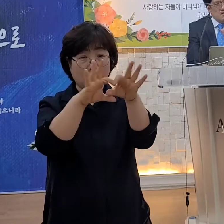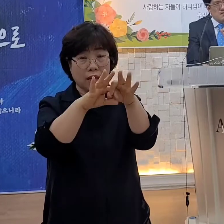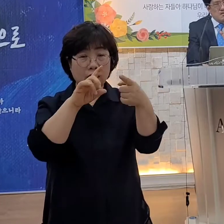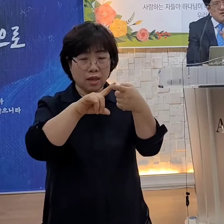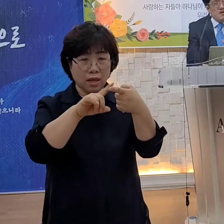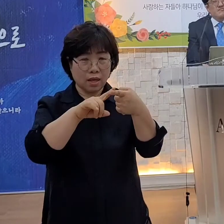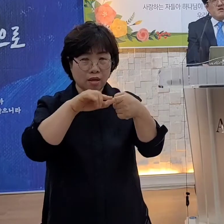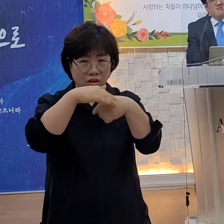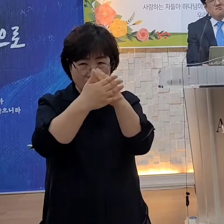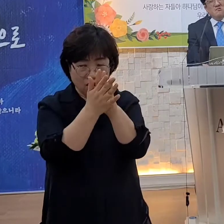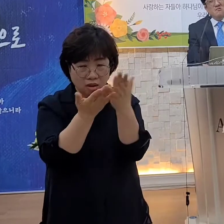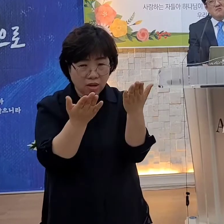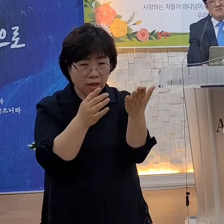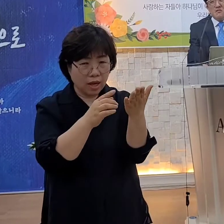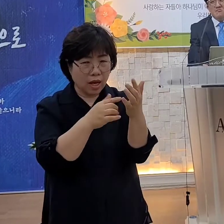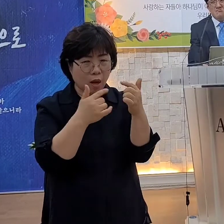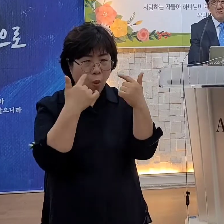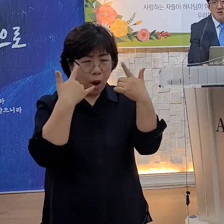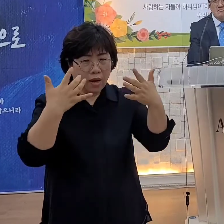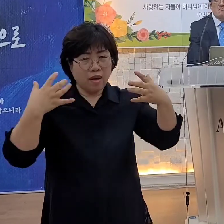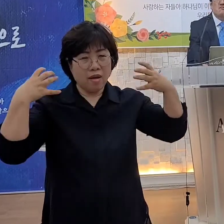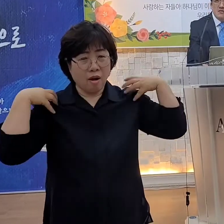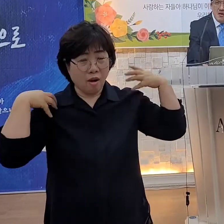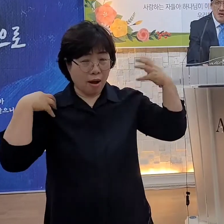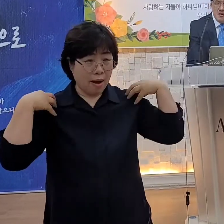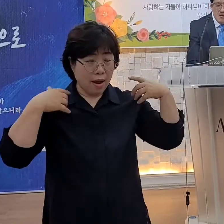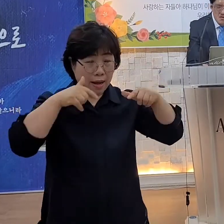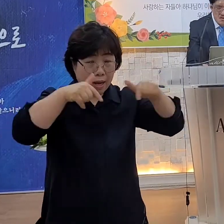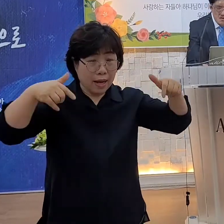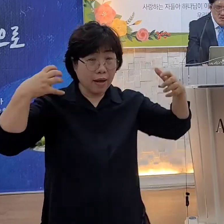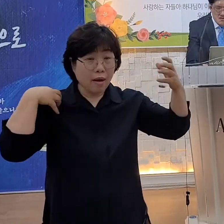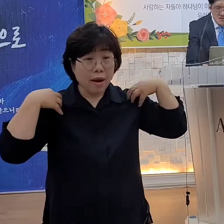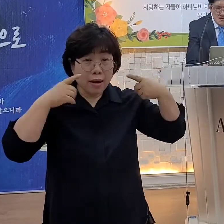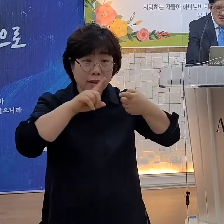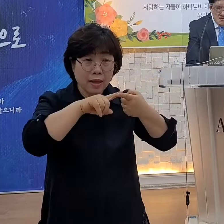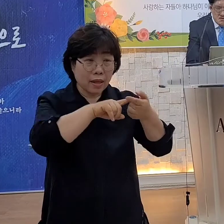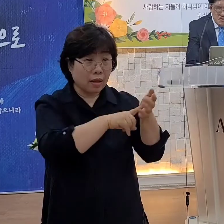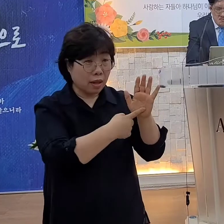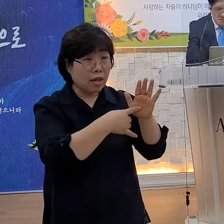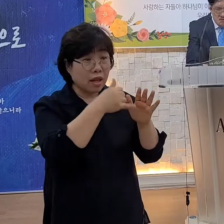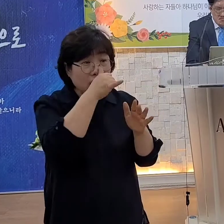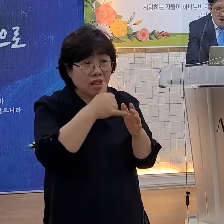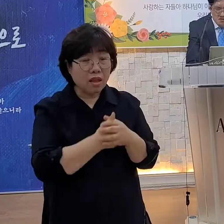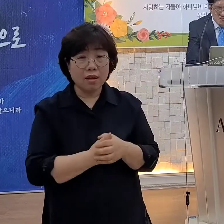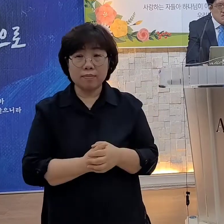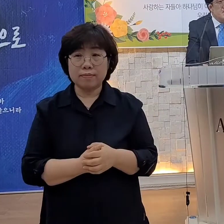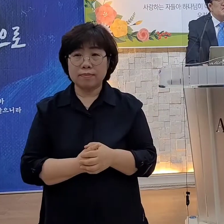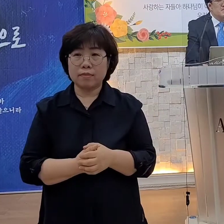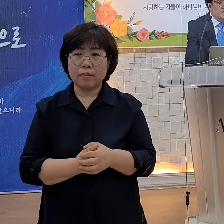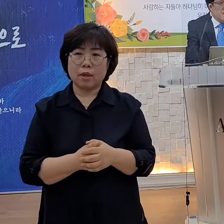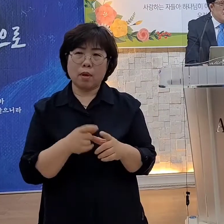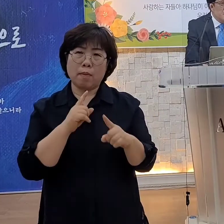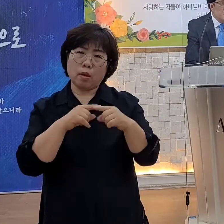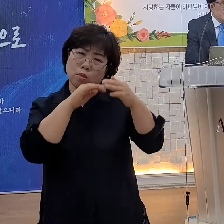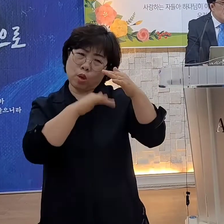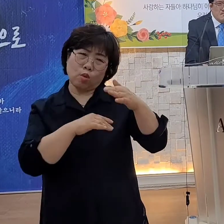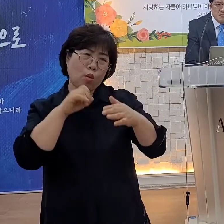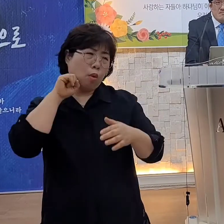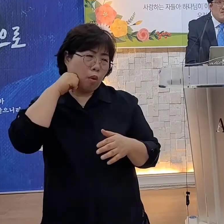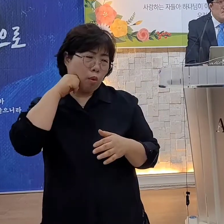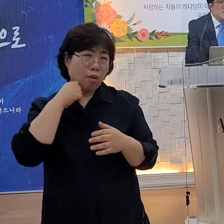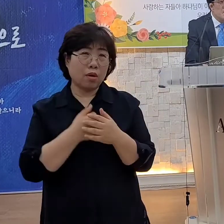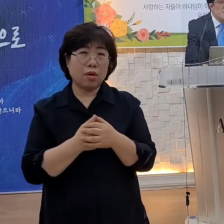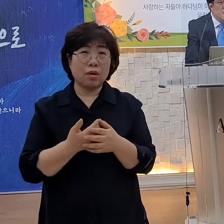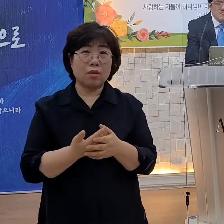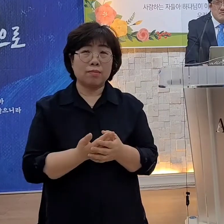정확하게 그 역할을 말하고 있는 참 중요한 본문인데, 참 오늘 이 말씀도 참 어렵습니다. 여러분